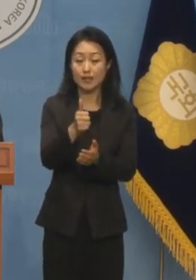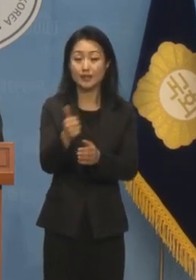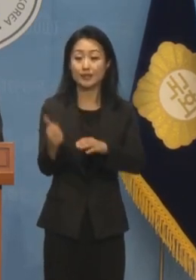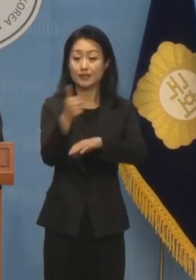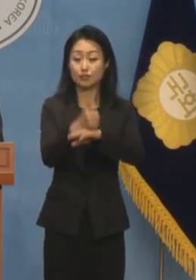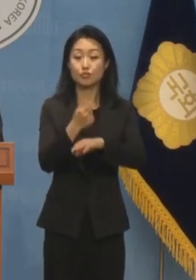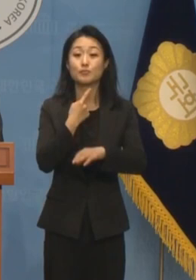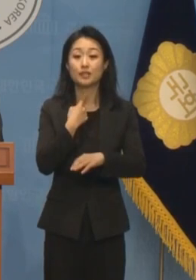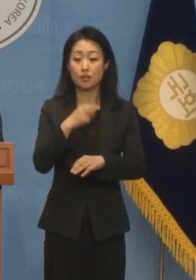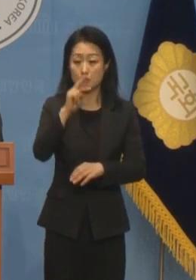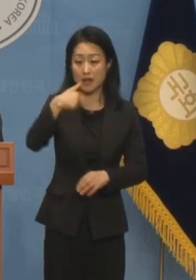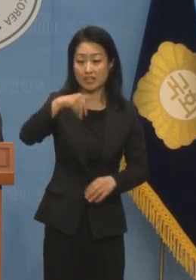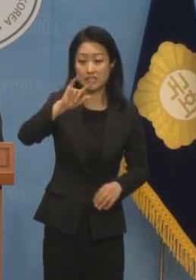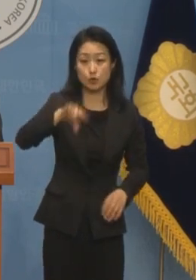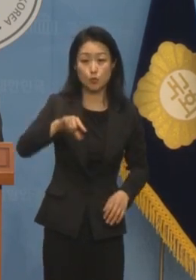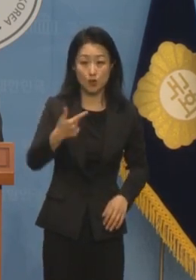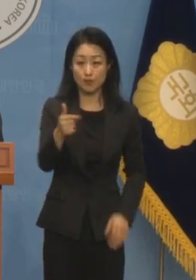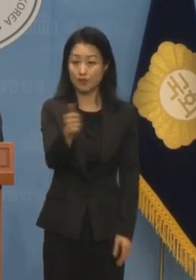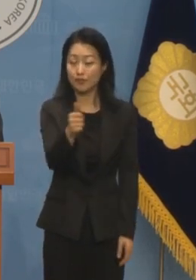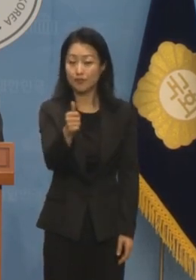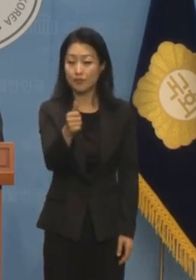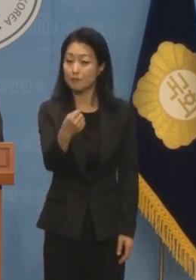했다는 박지원은